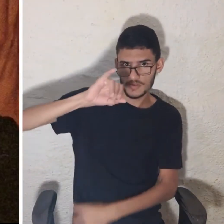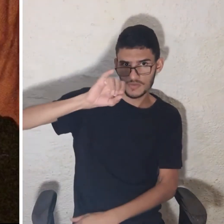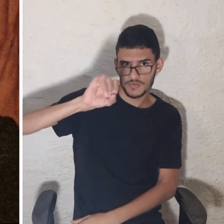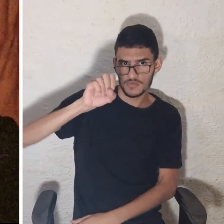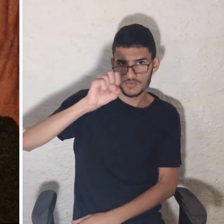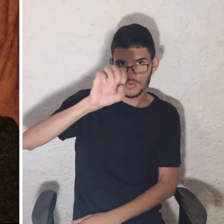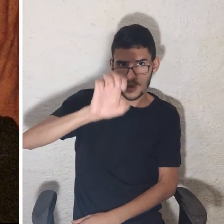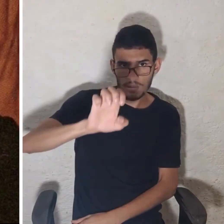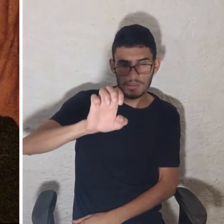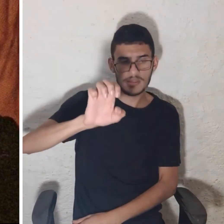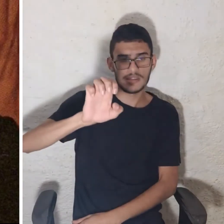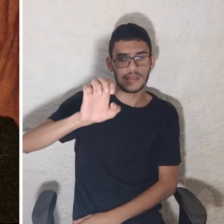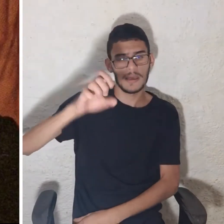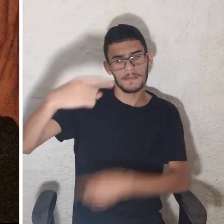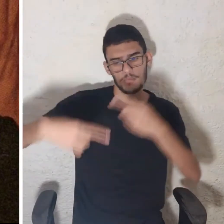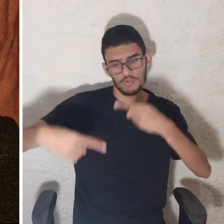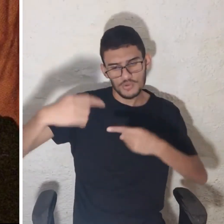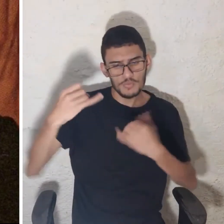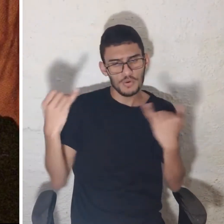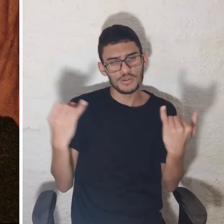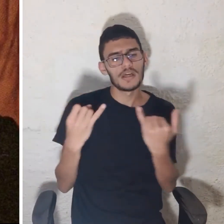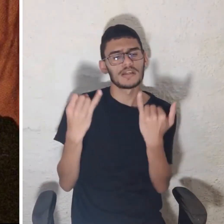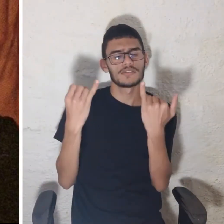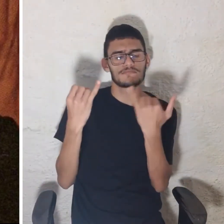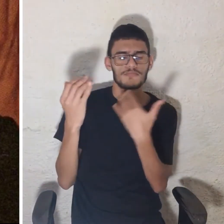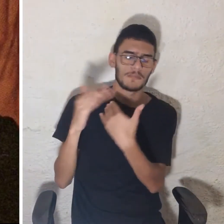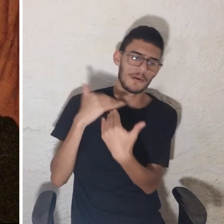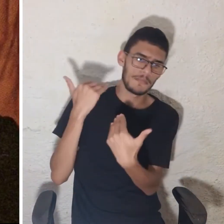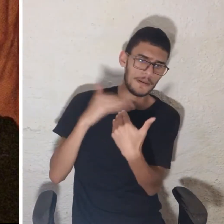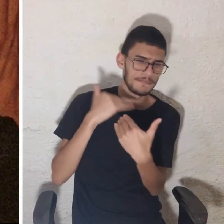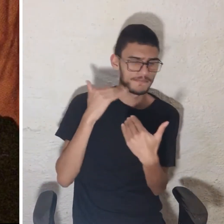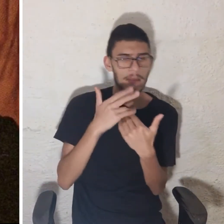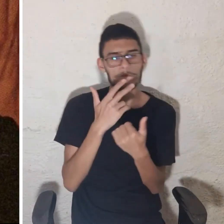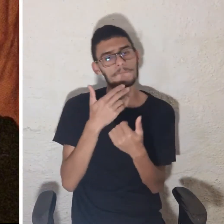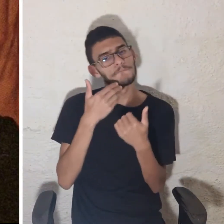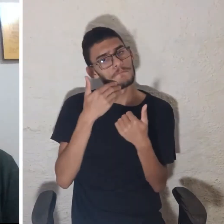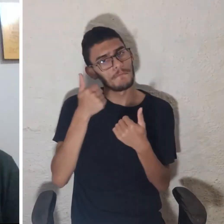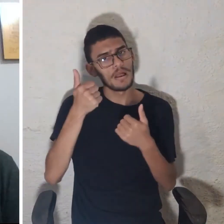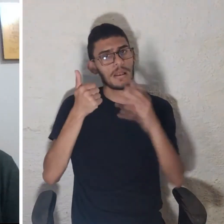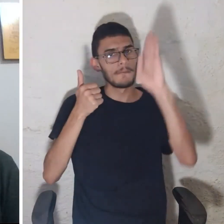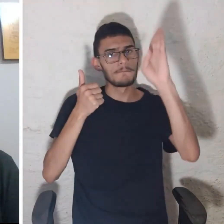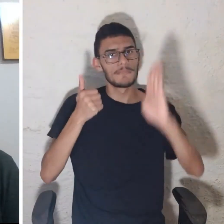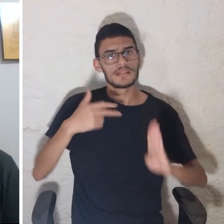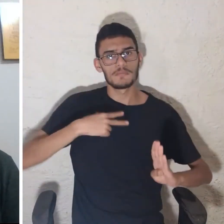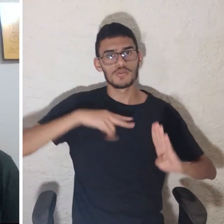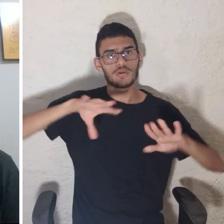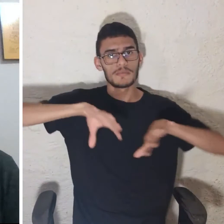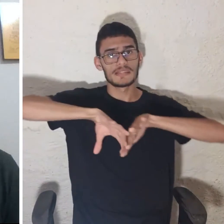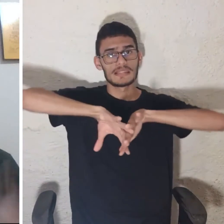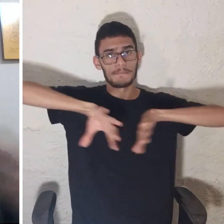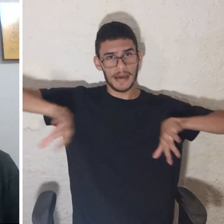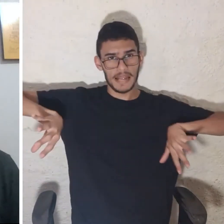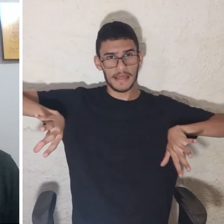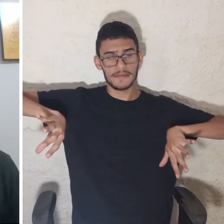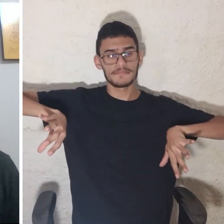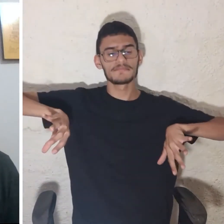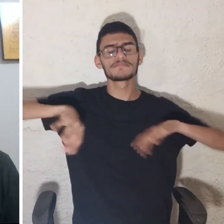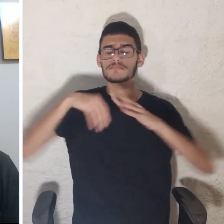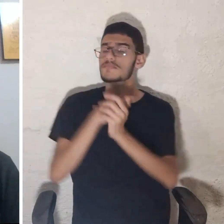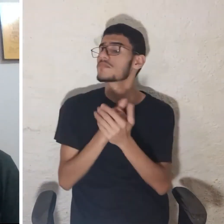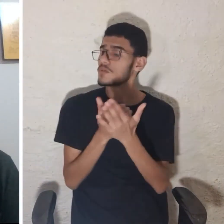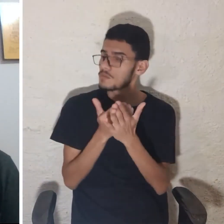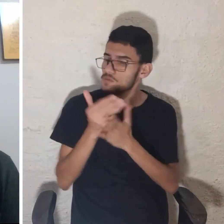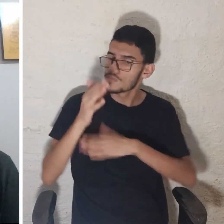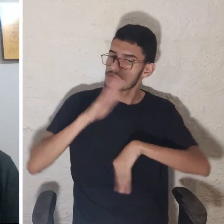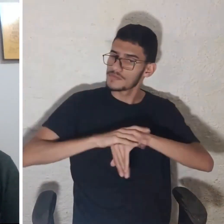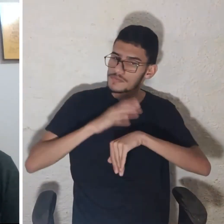político, né, importante do Brasil. Ele foi, então, aconselhado a separar, né, o Brasil de Portugal. Foi o que ele fez,